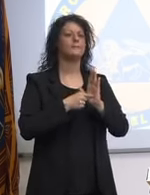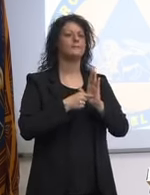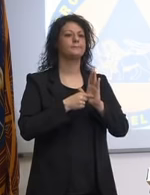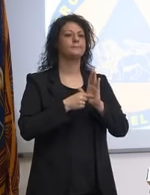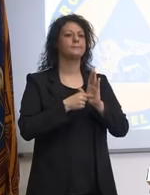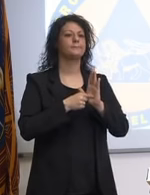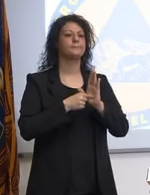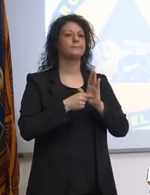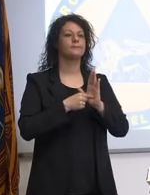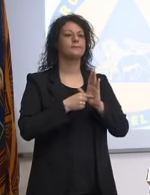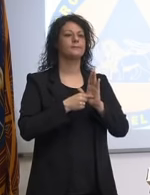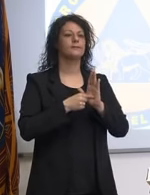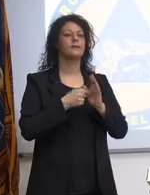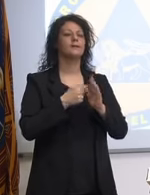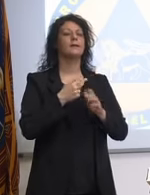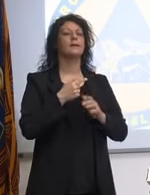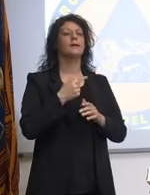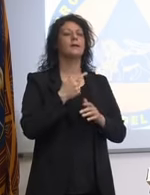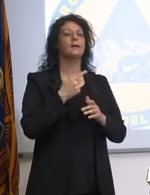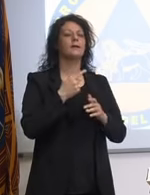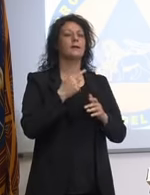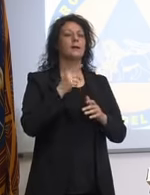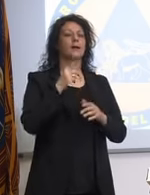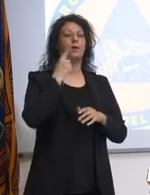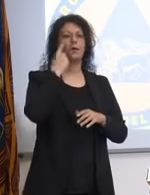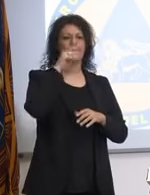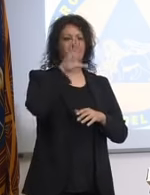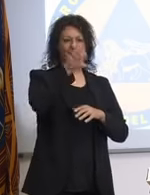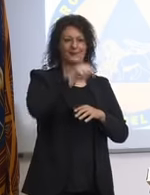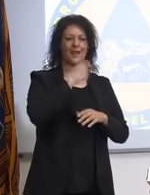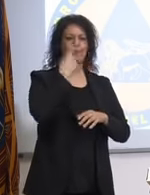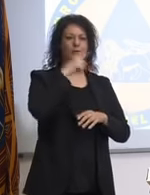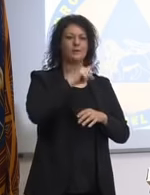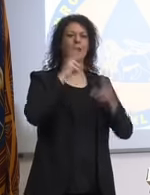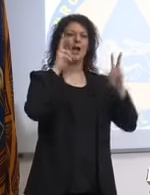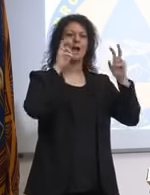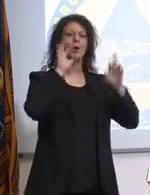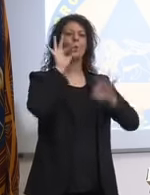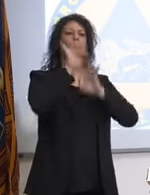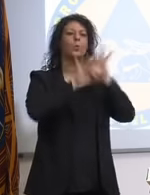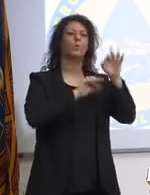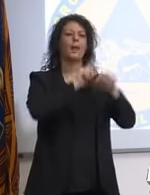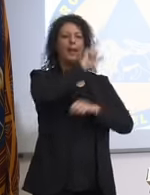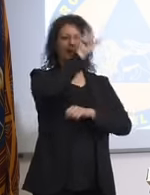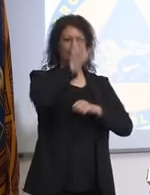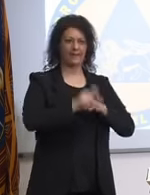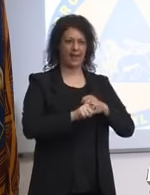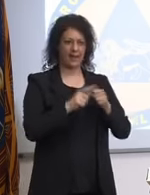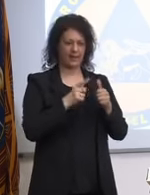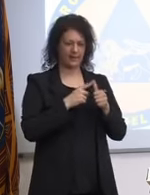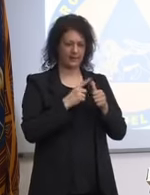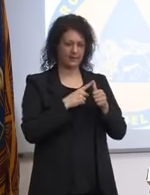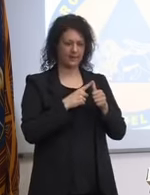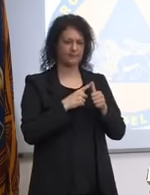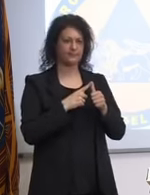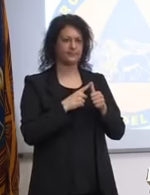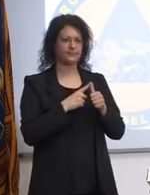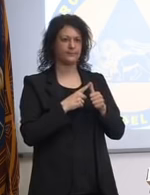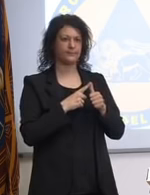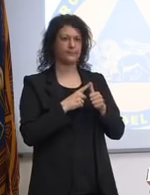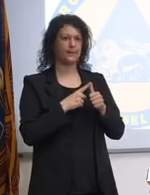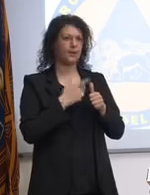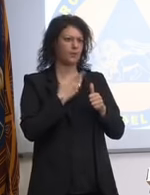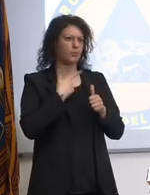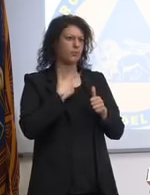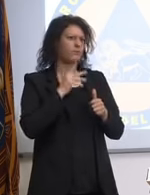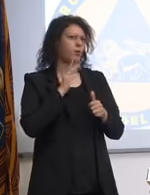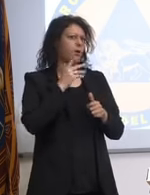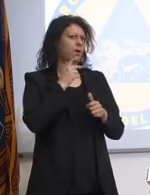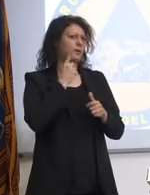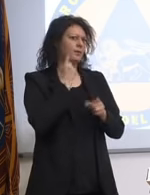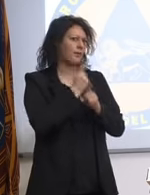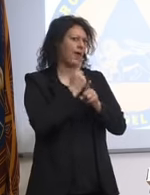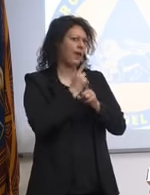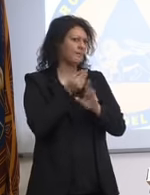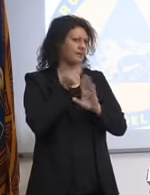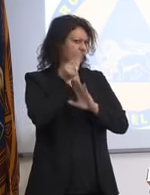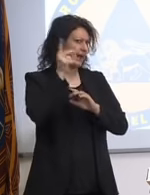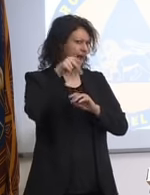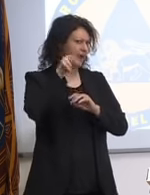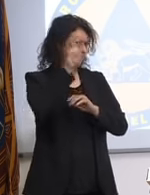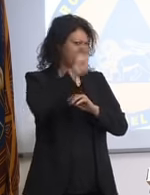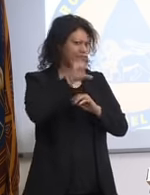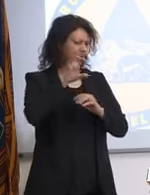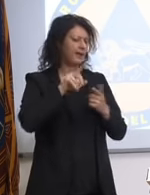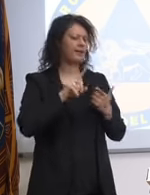abbiamo tre fonti di finanziamento, Cura Italia, Rilancio, sono tutte risorse del Veneto ovviamente, cioè che spettano al Veneto,